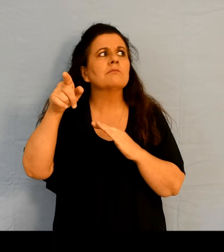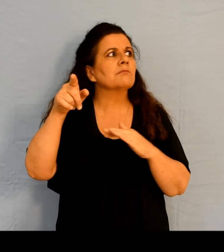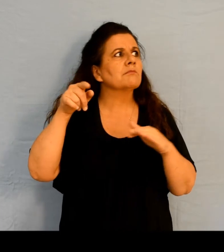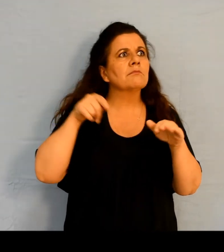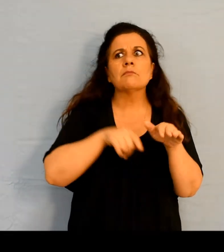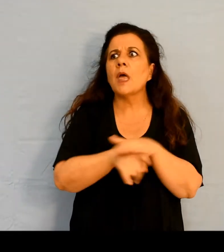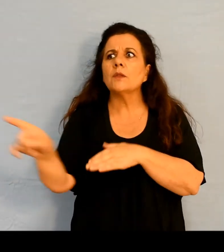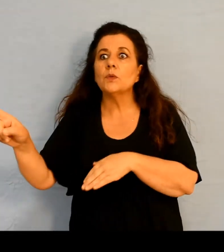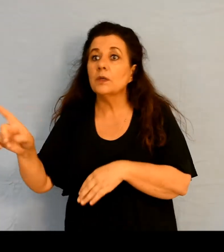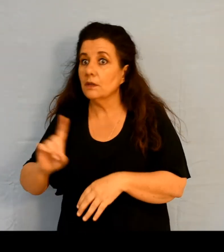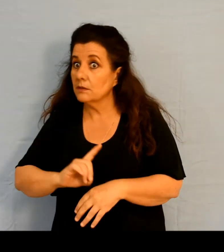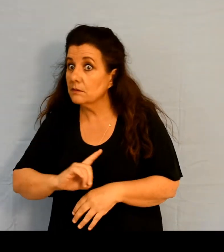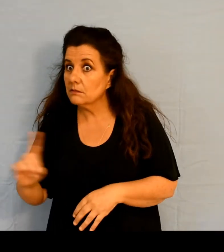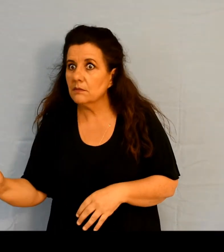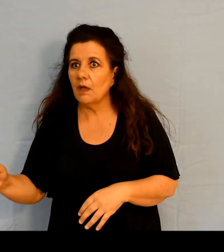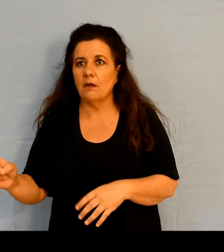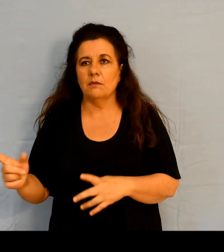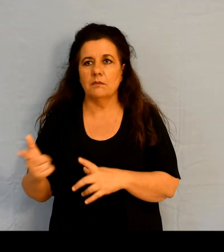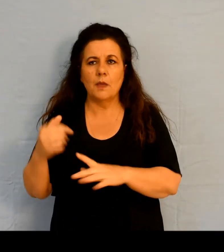Tu ne commettras pas de meurtre.